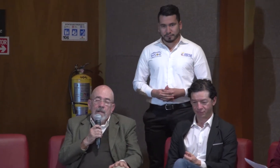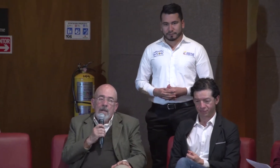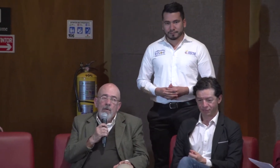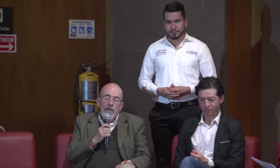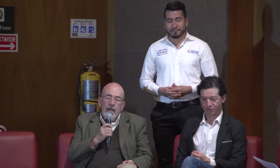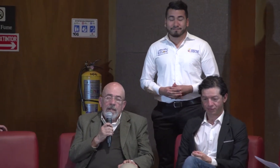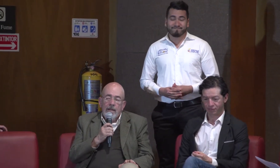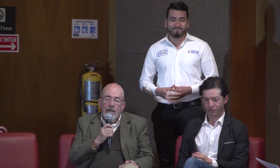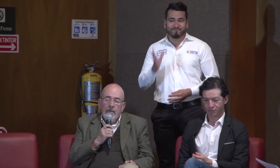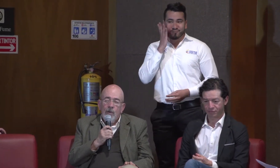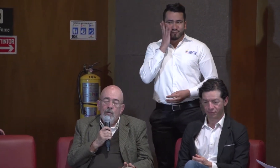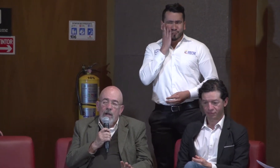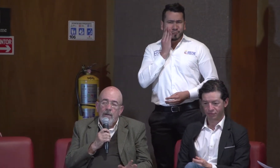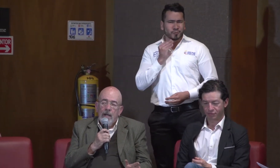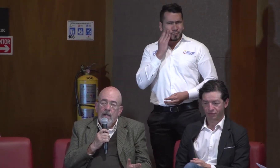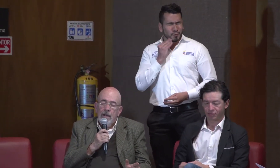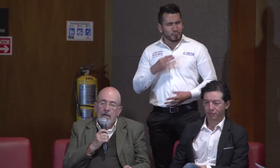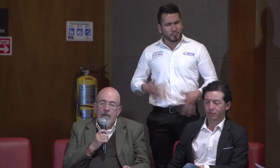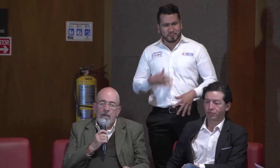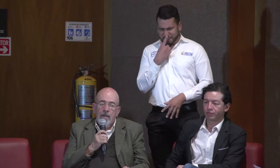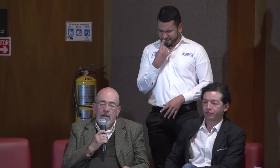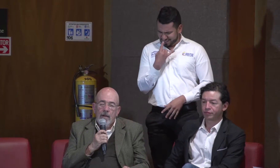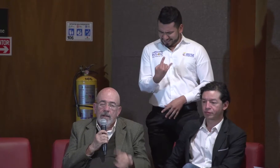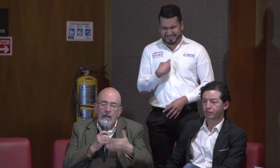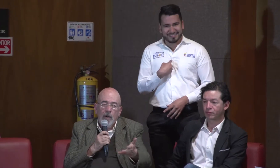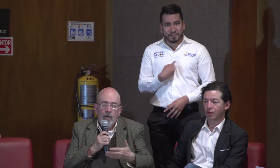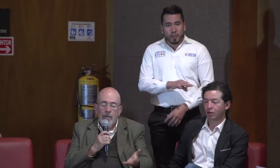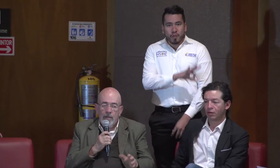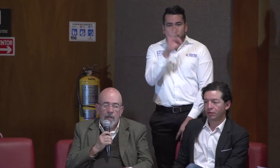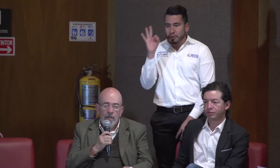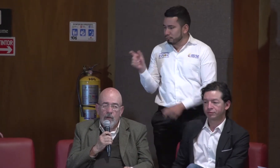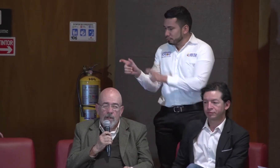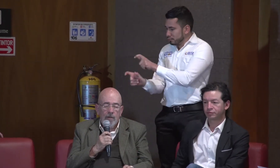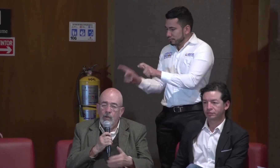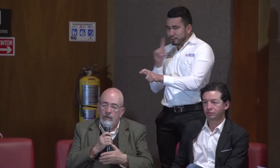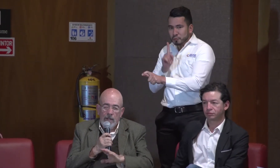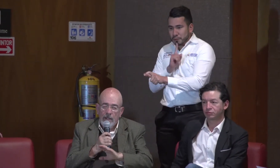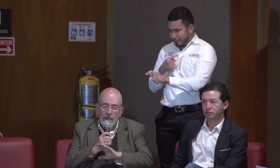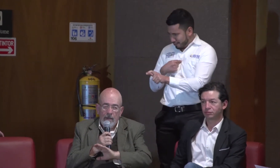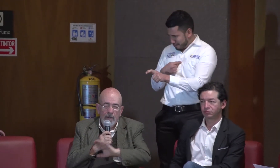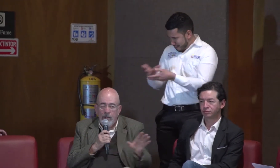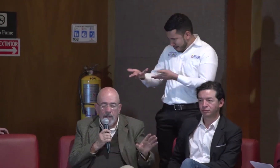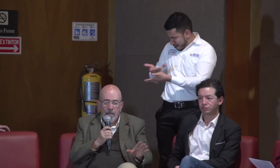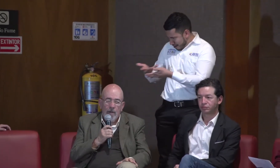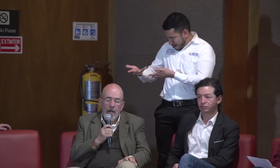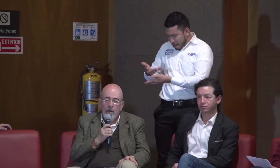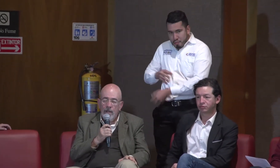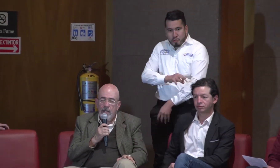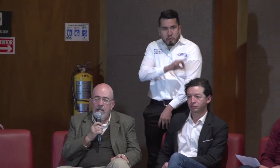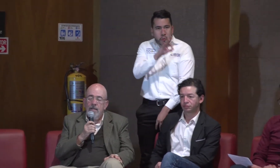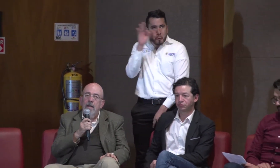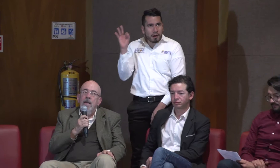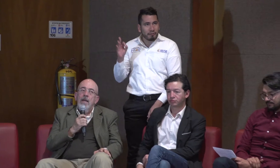Fue una experiencia muy interesante. Yo nunca había interactuado con personas sordas, no tenía la menor idea sobre la